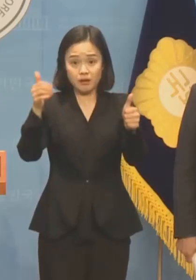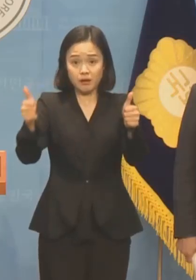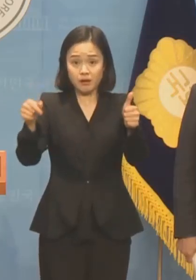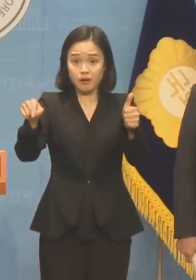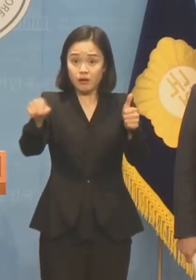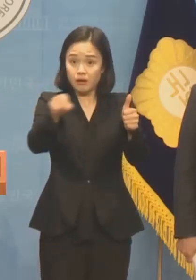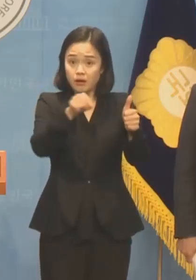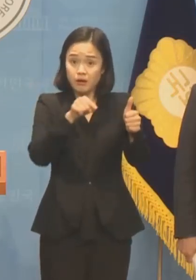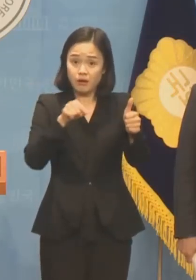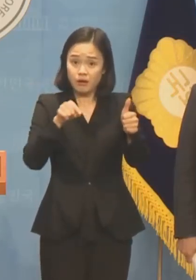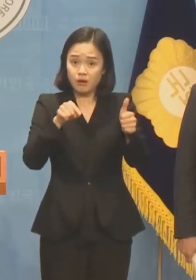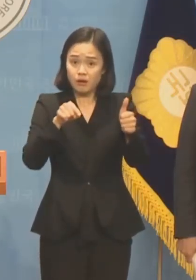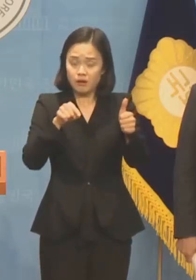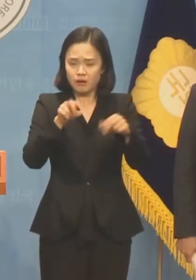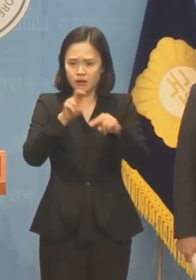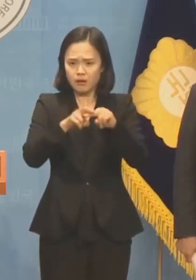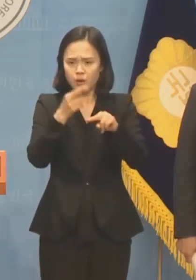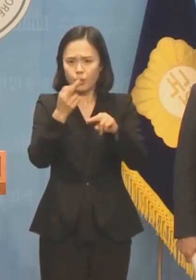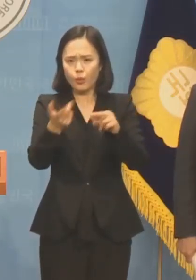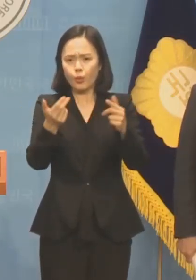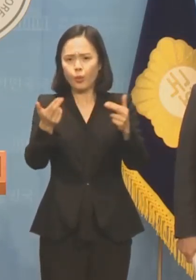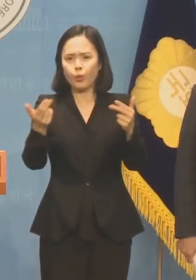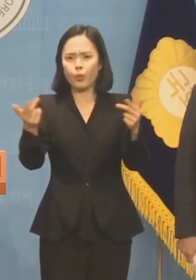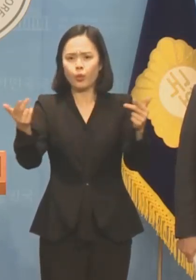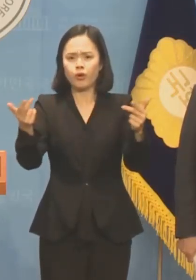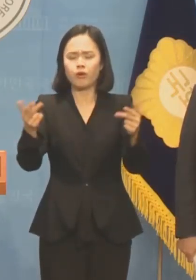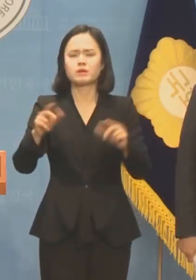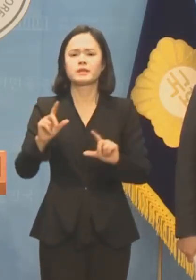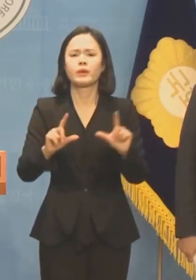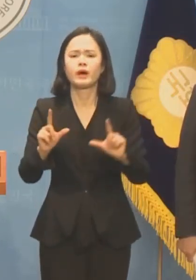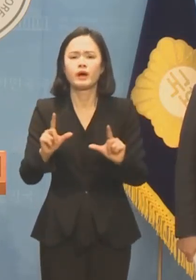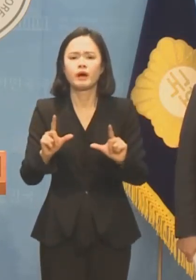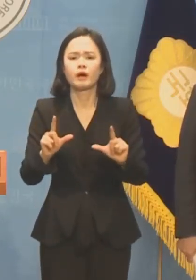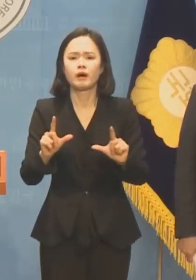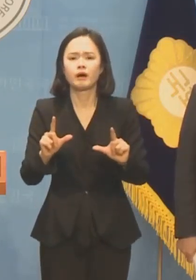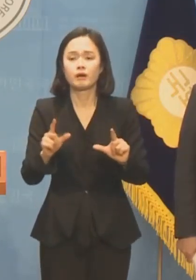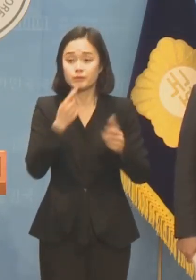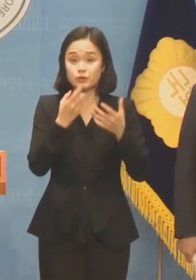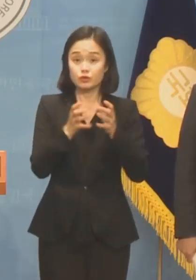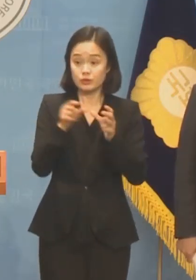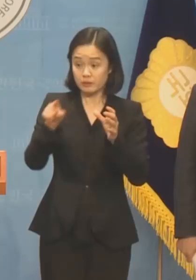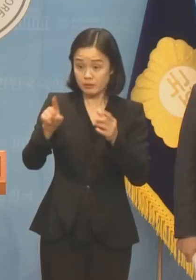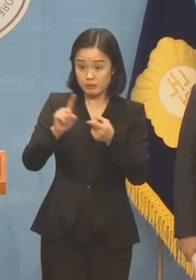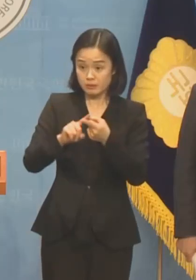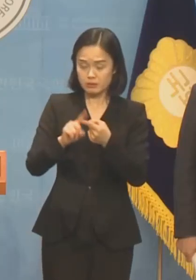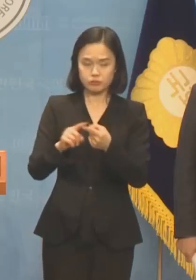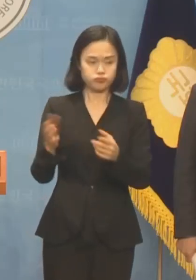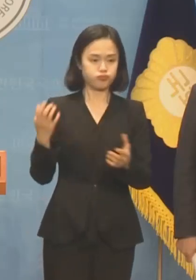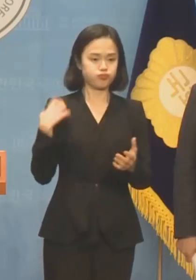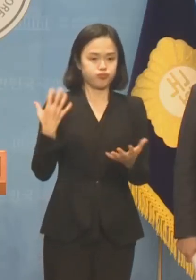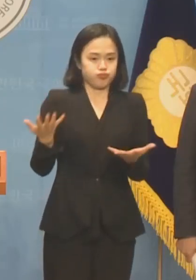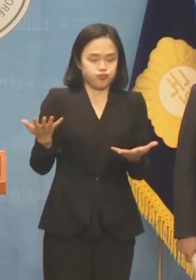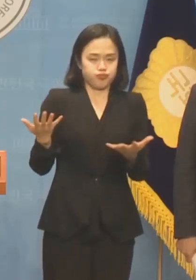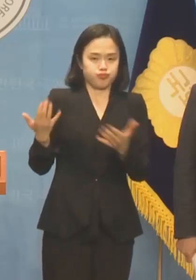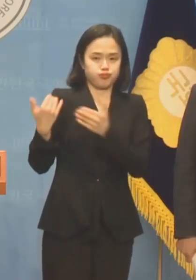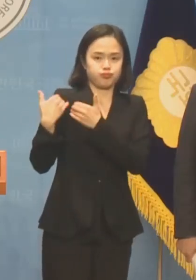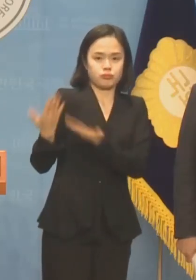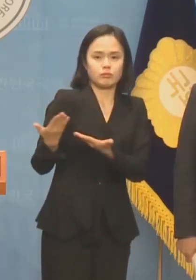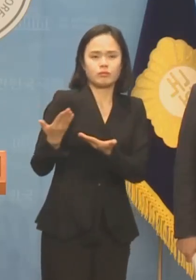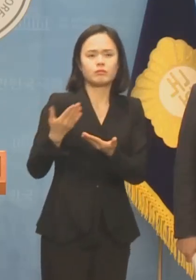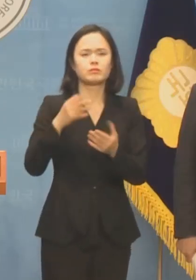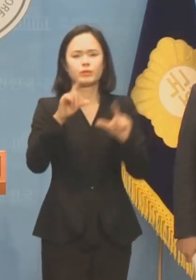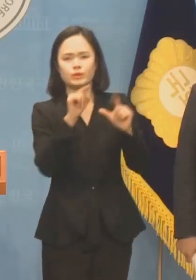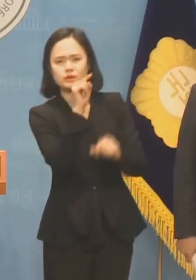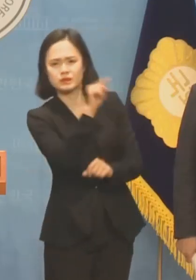다수가 공석인 상황이며 민주당은 이를 또한 방치를 하고 있습니다. 저희 당은 이 요직들에